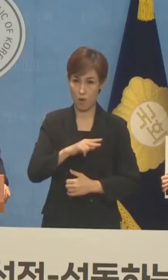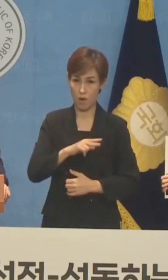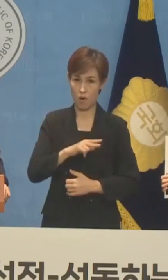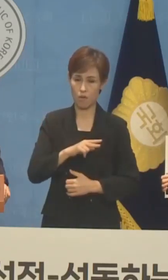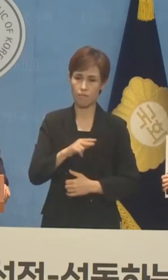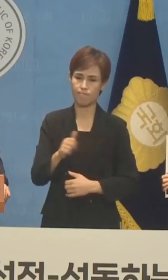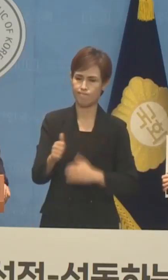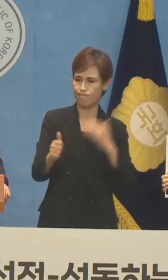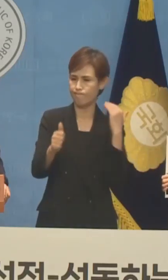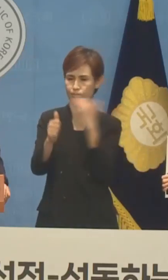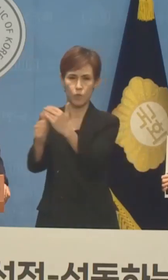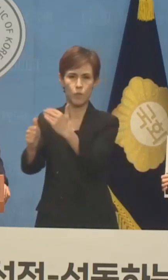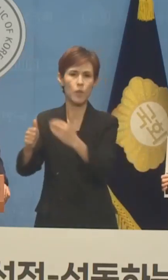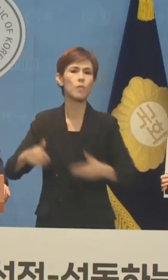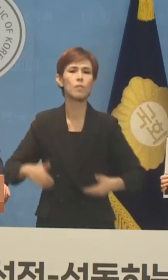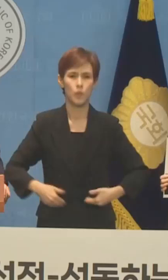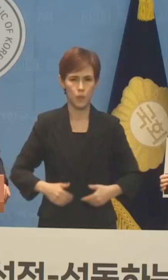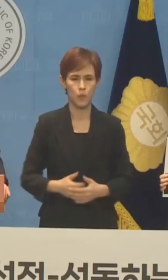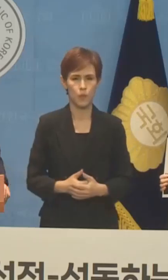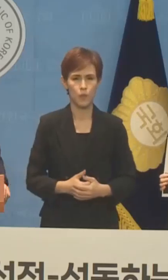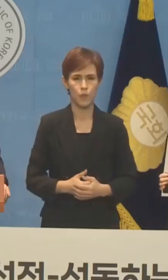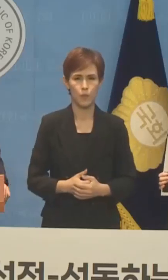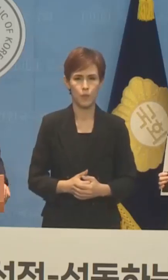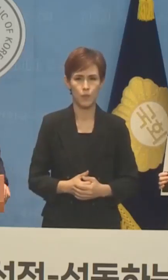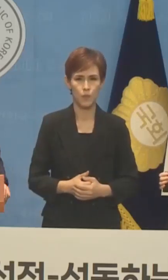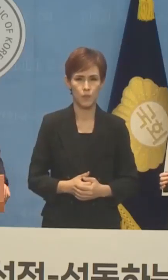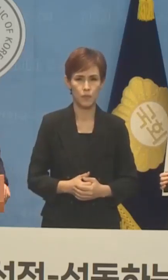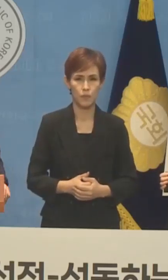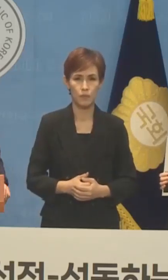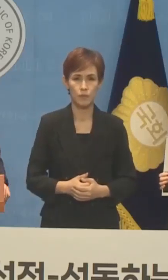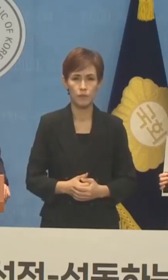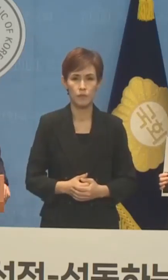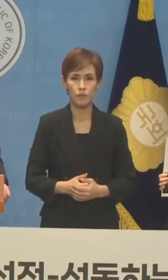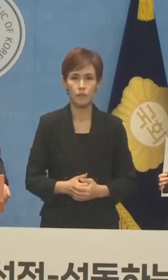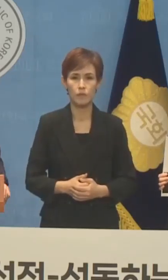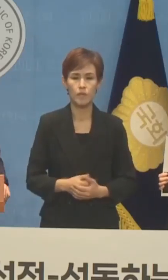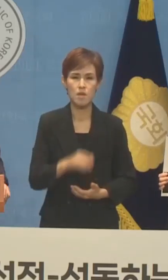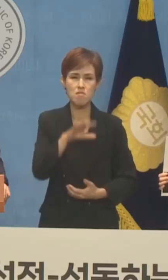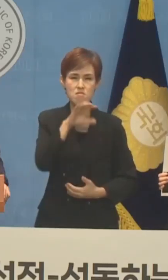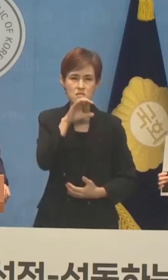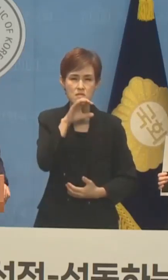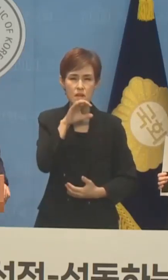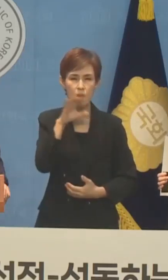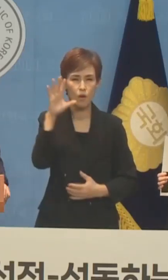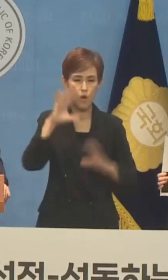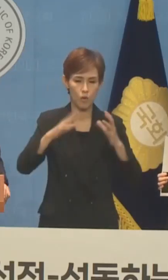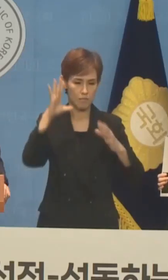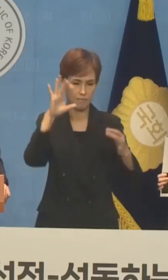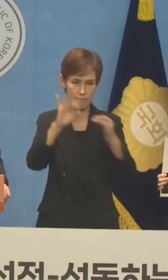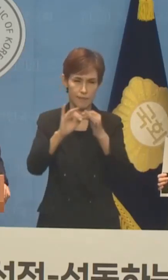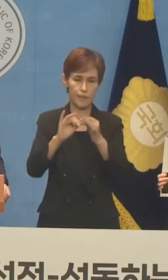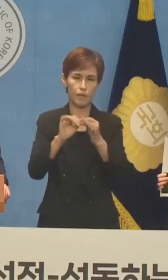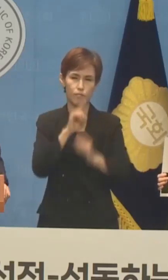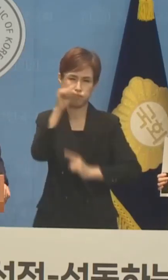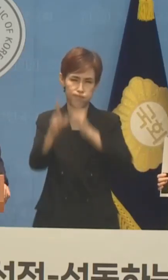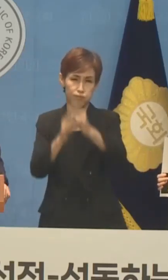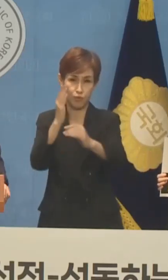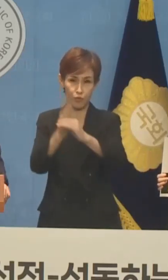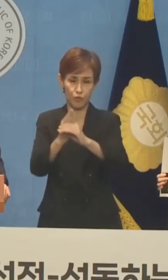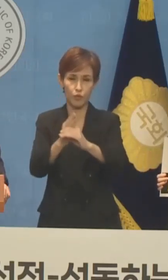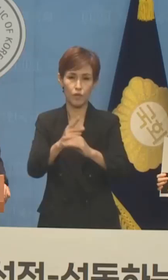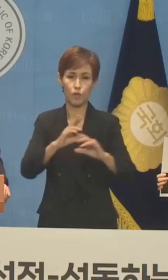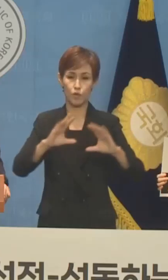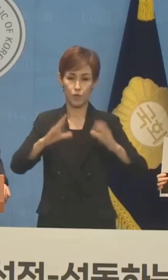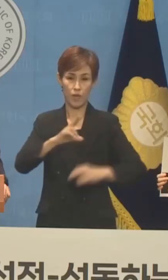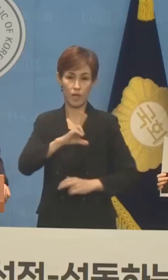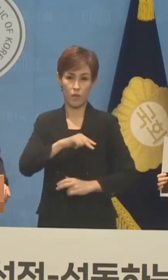이상 국회에서 보지 않도록 노력하고 우리 청원운동이 달성되는데 우리 국회의원들이 국회에 나서서 제명을